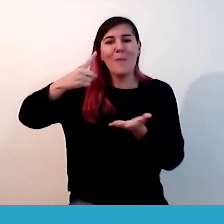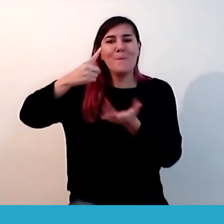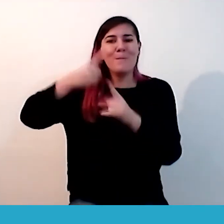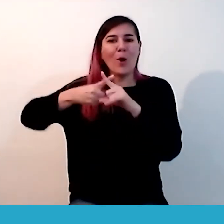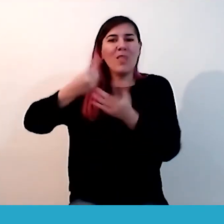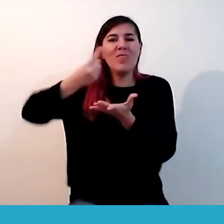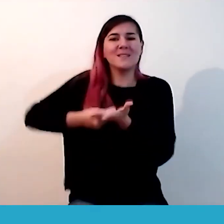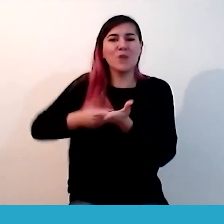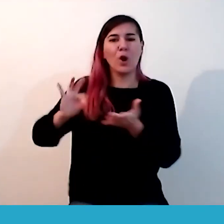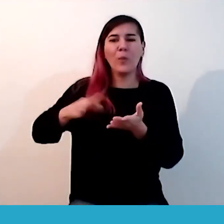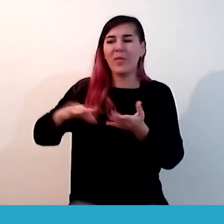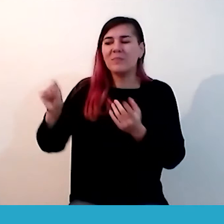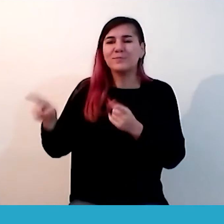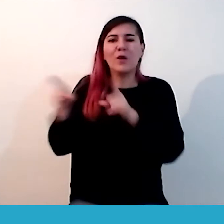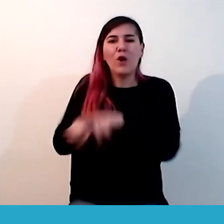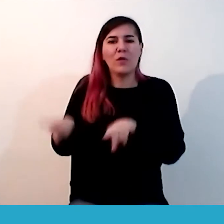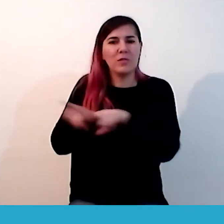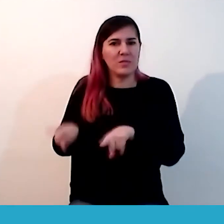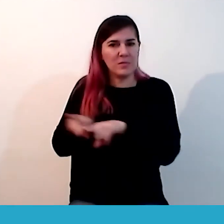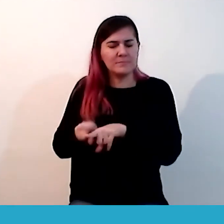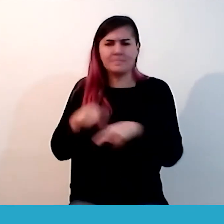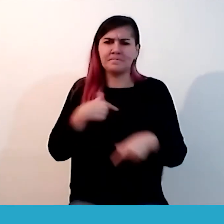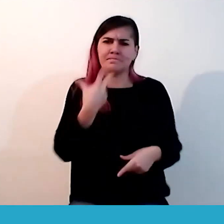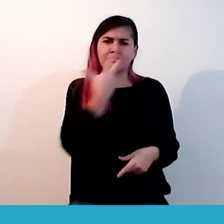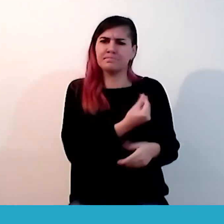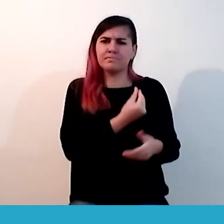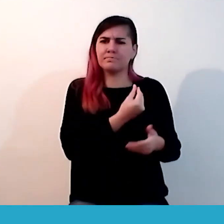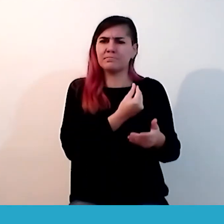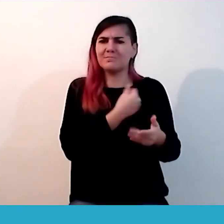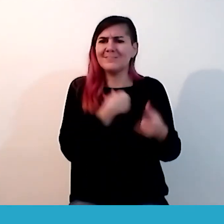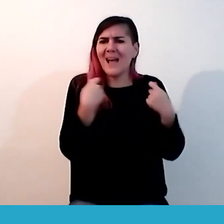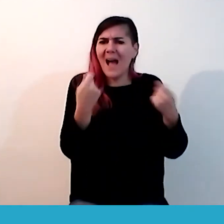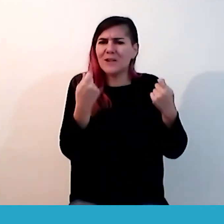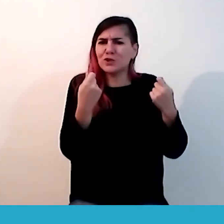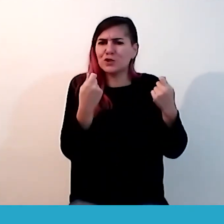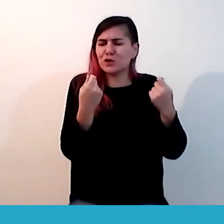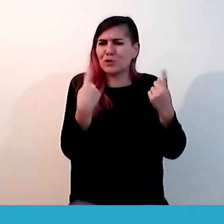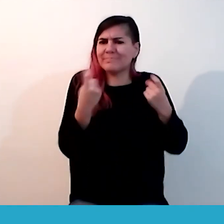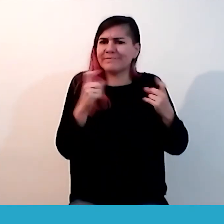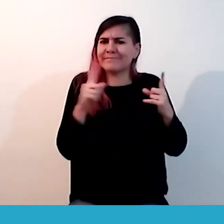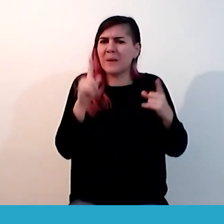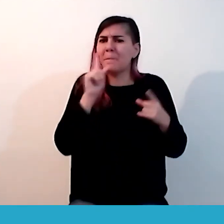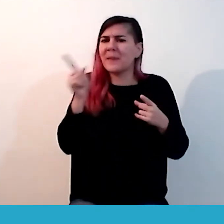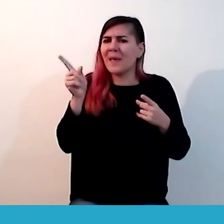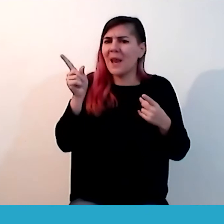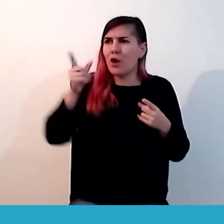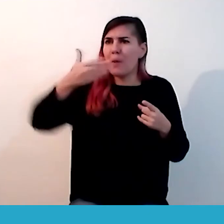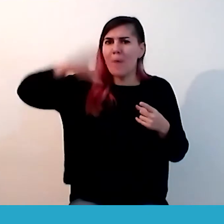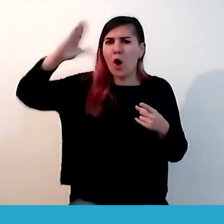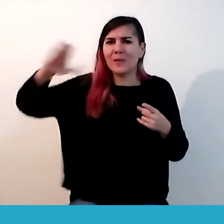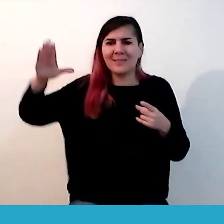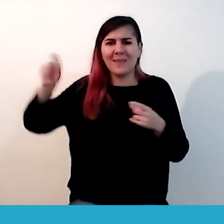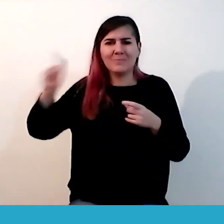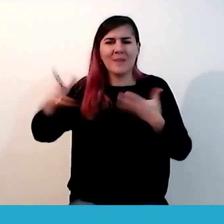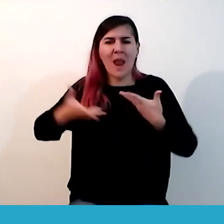su vida diaria. Rechaza el proyecto de la autovía por considerarlo un gasto innecesario y que pone en riesgo el monte nativo. Por lo expuesto, considera que